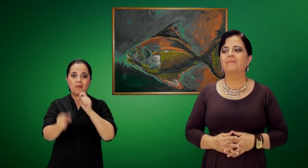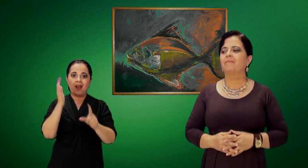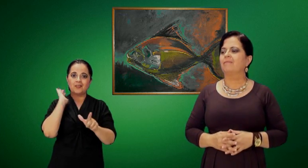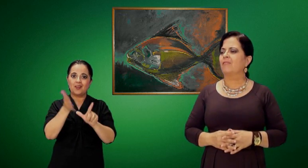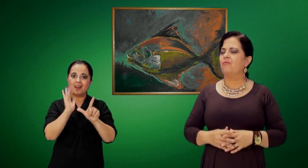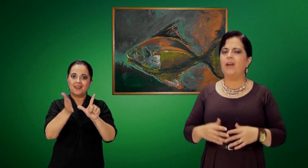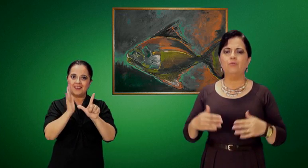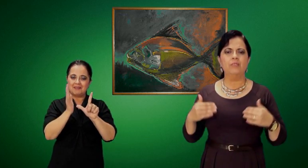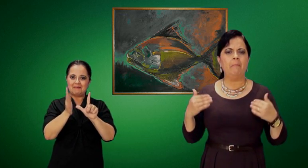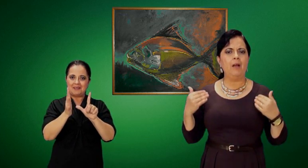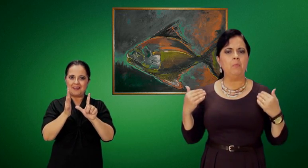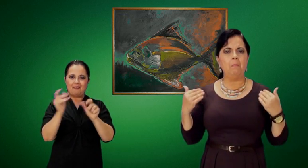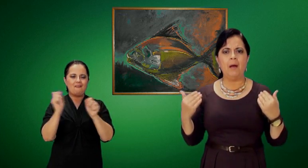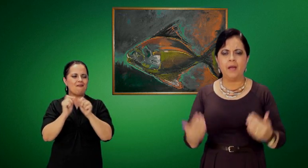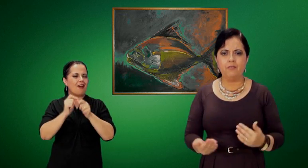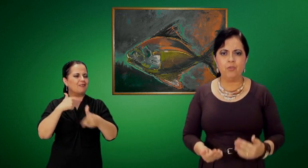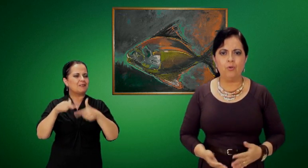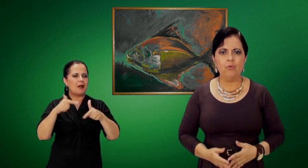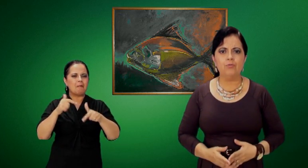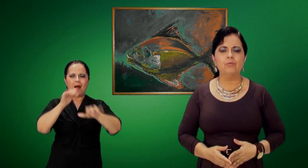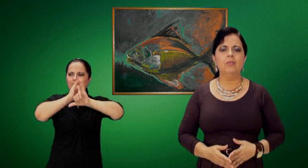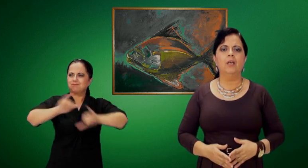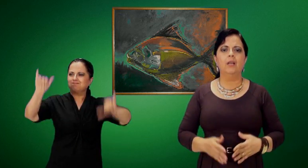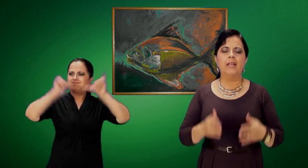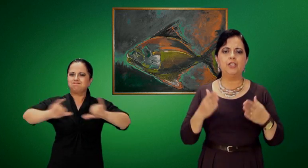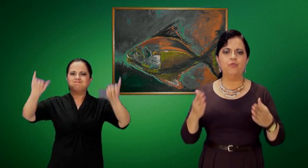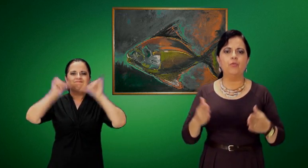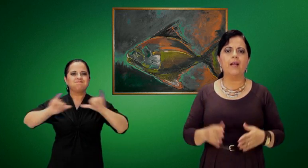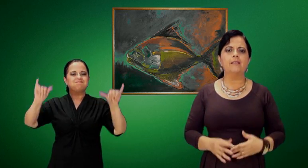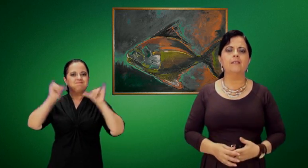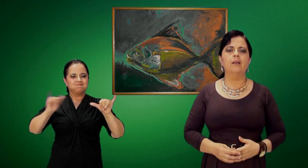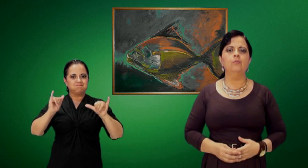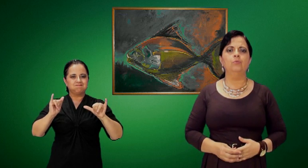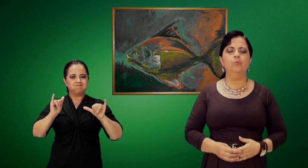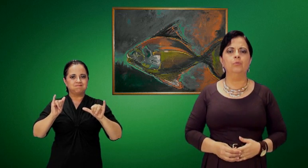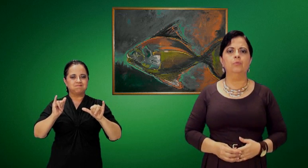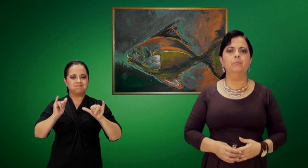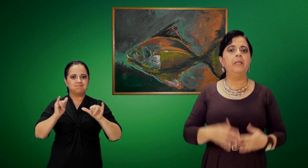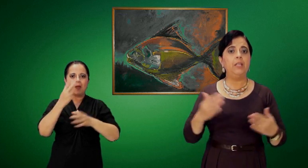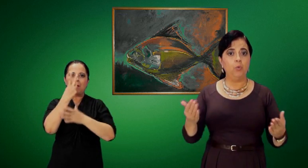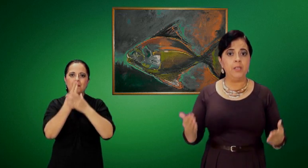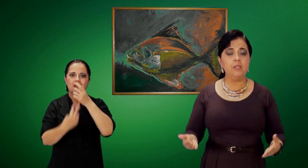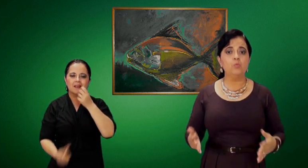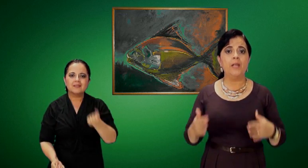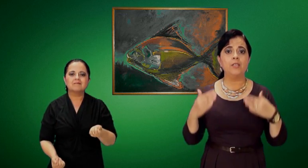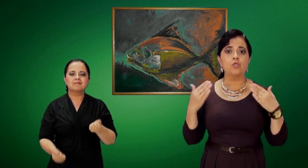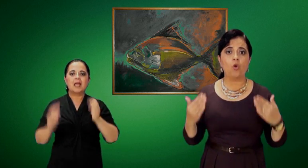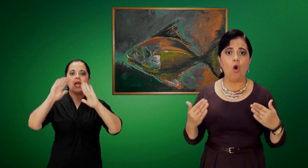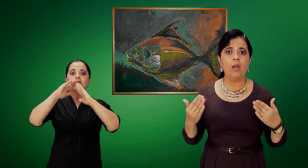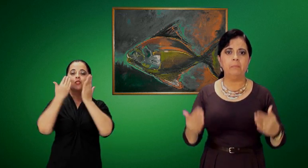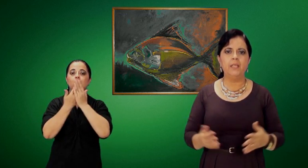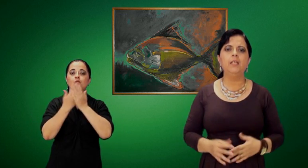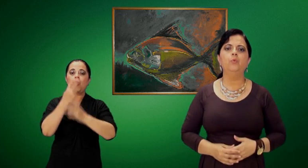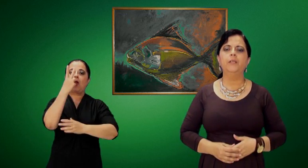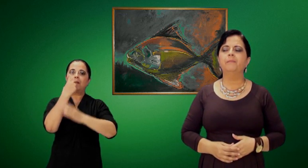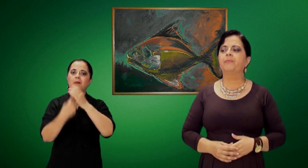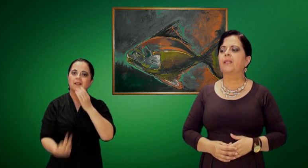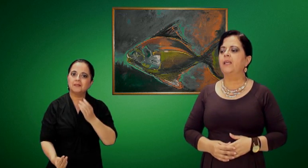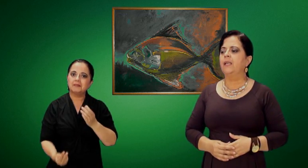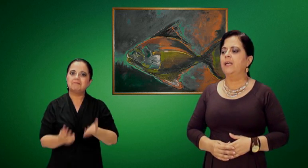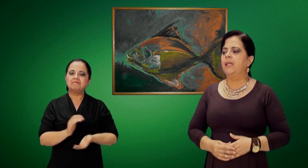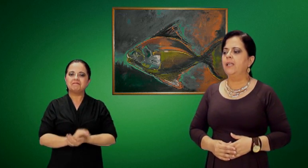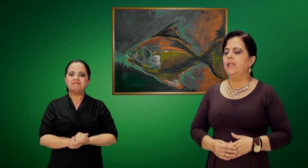libras, faz um trabalho maravilhoso na divulgação do bilinguismo, da escola